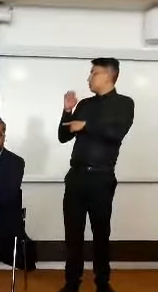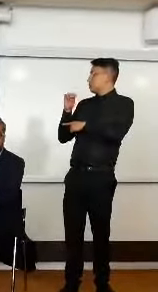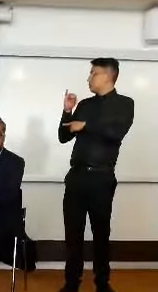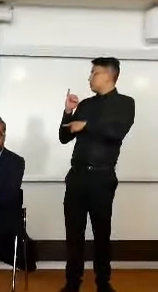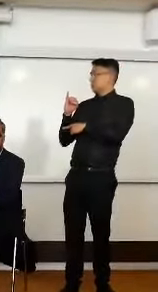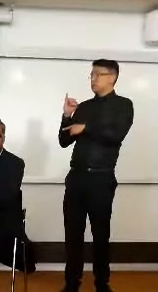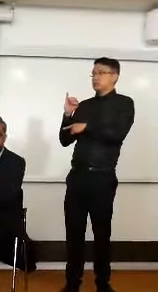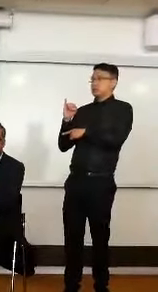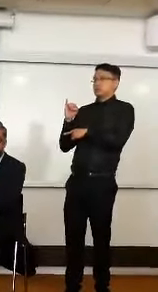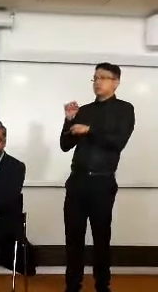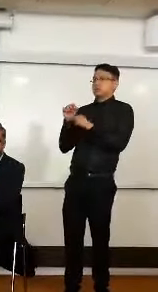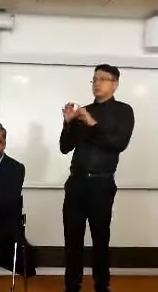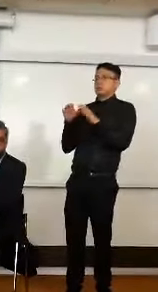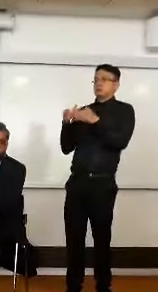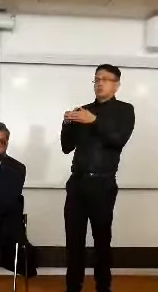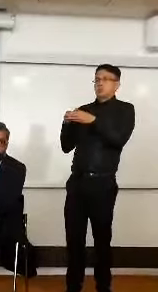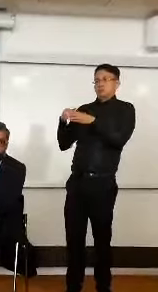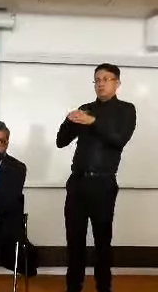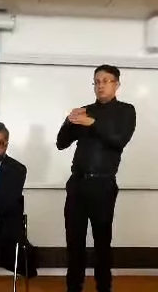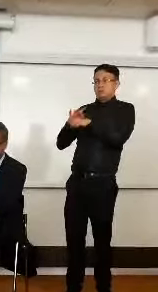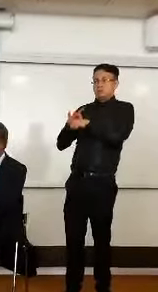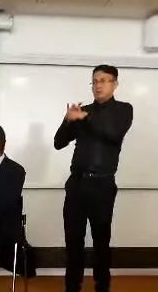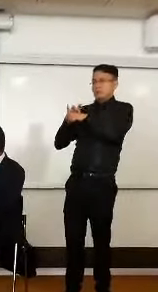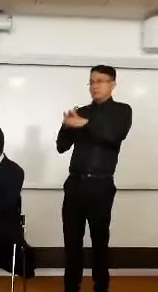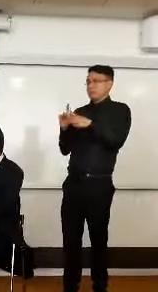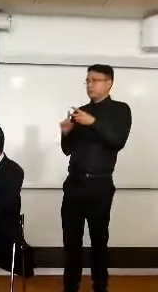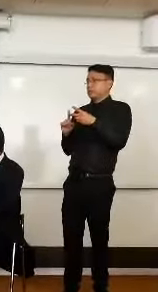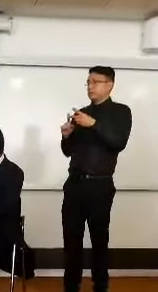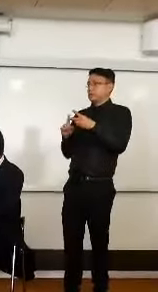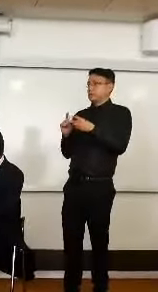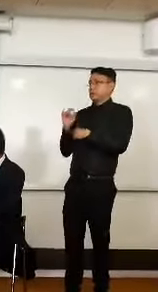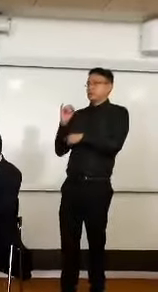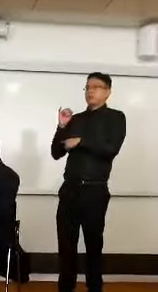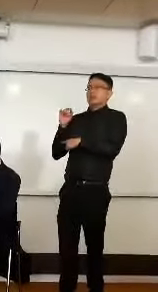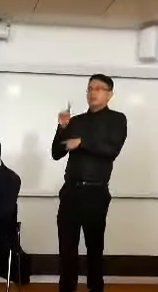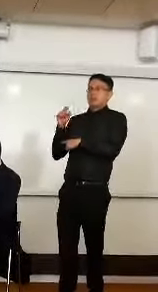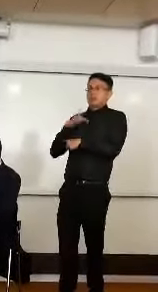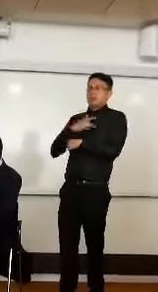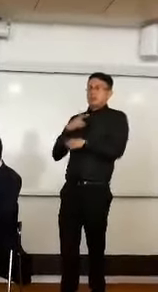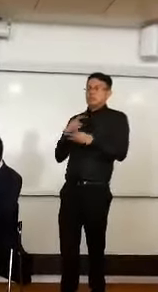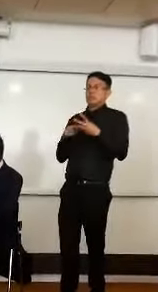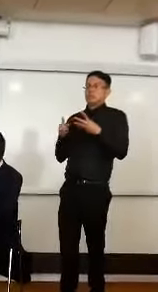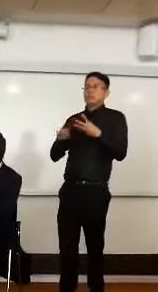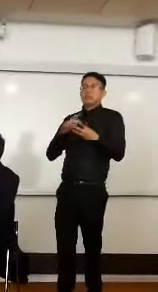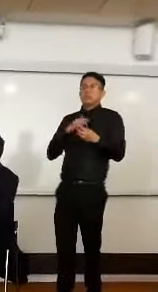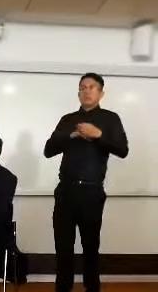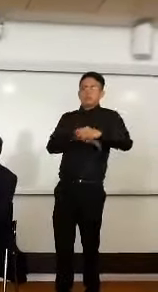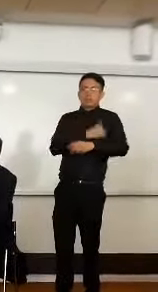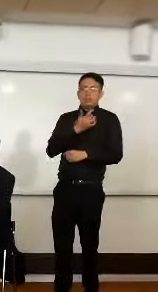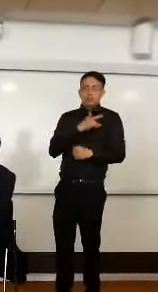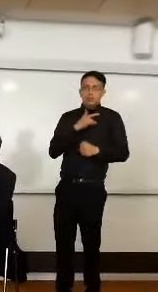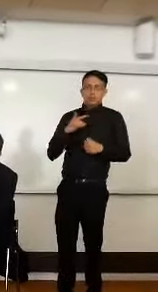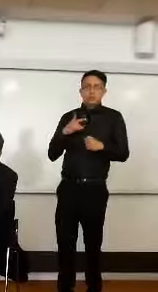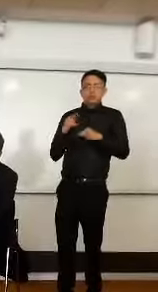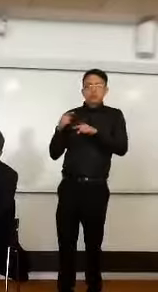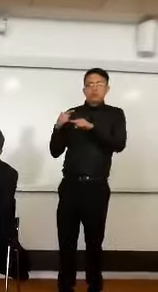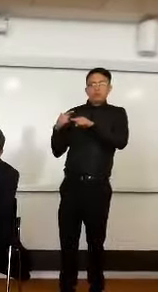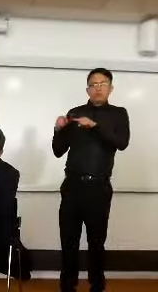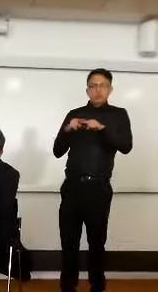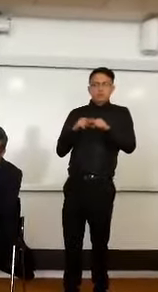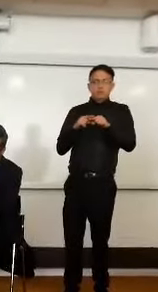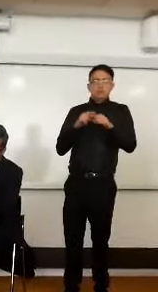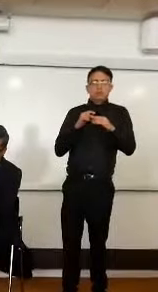Medicina Integral, la Superintendencia de Salud, y nosotros como ministerio, desde las diferentes